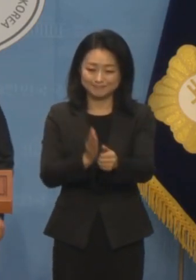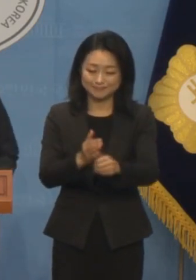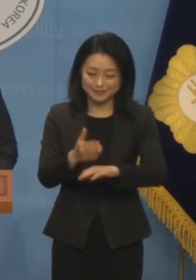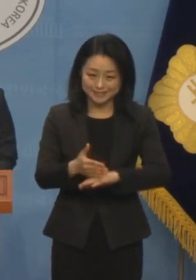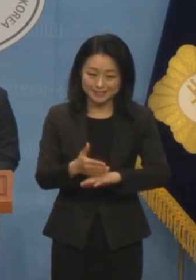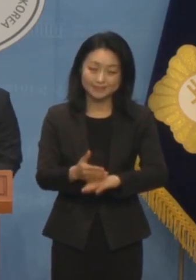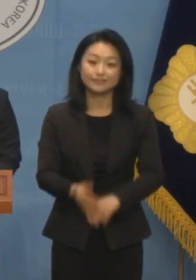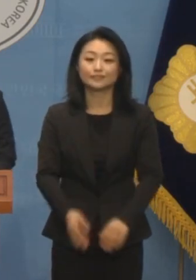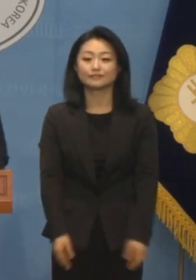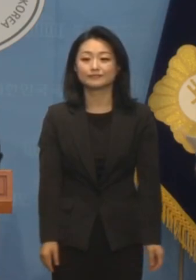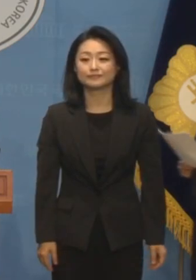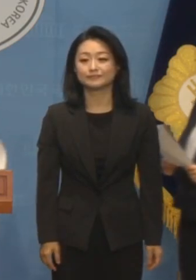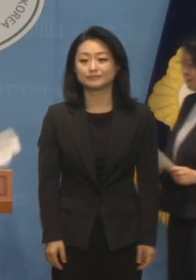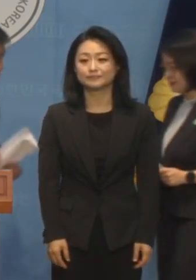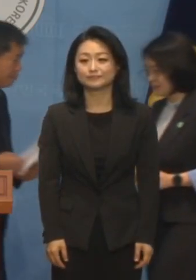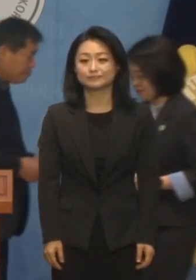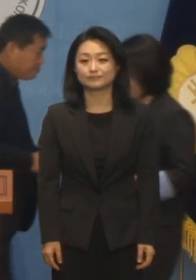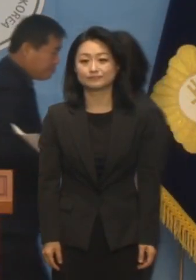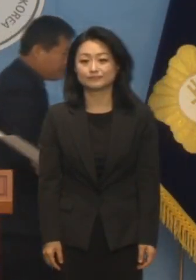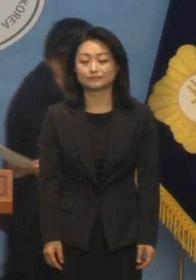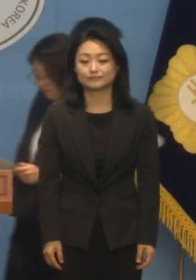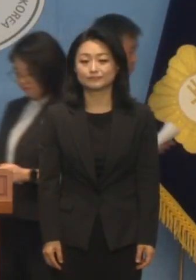감사합니다.